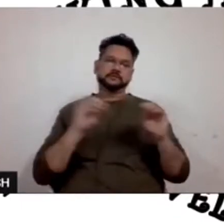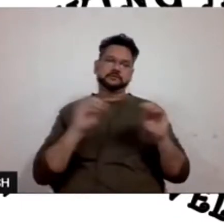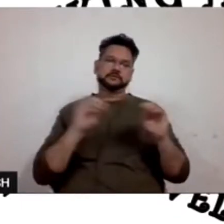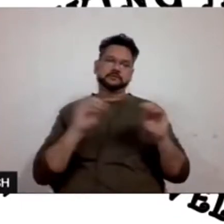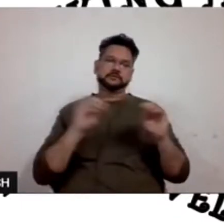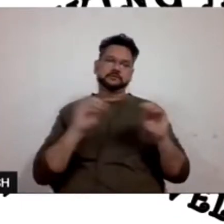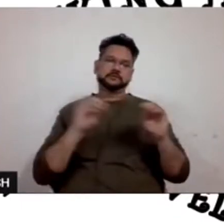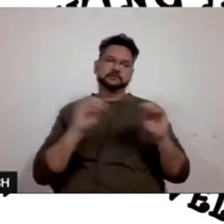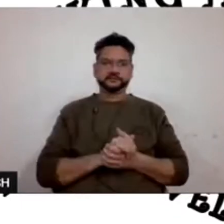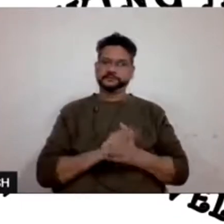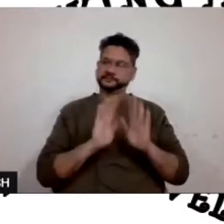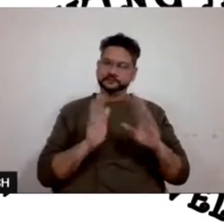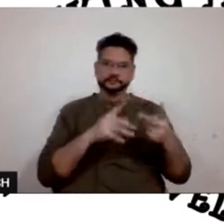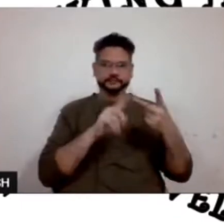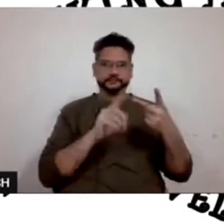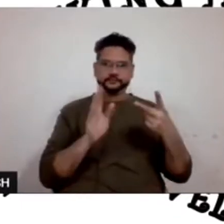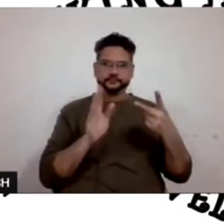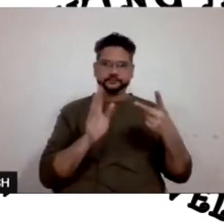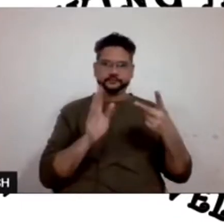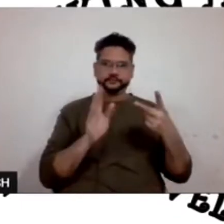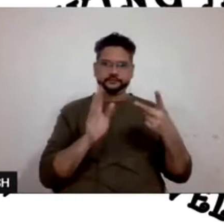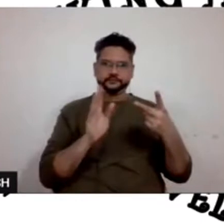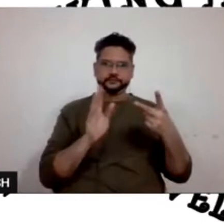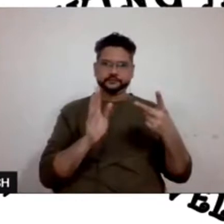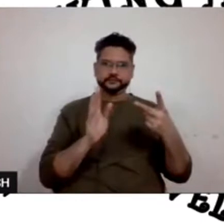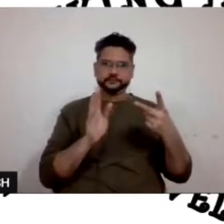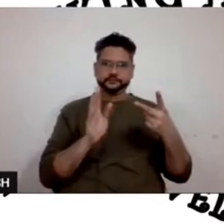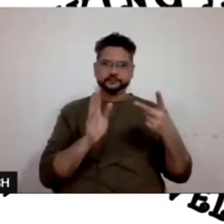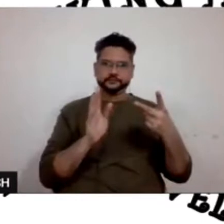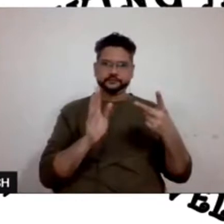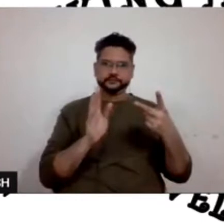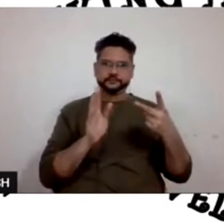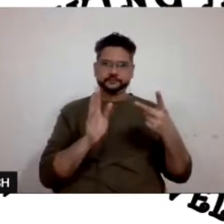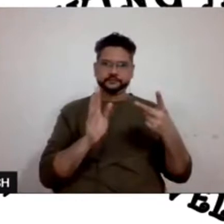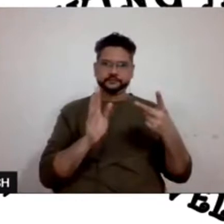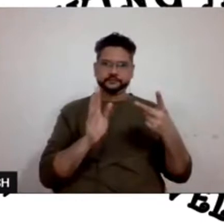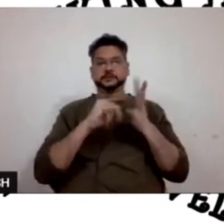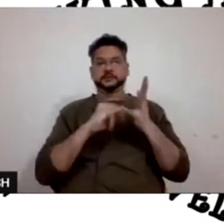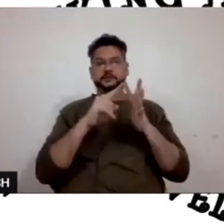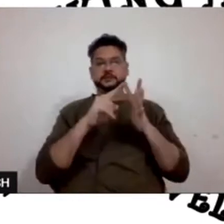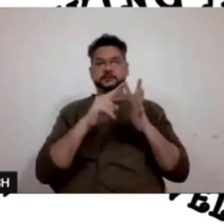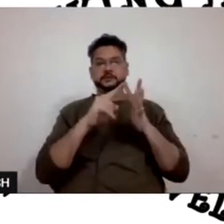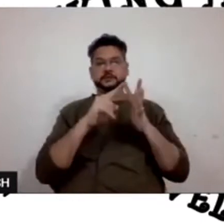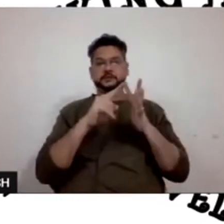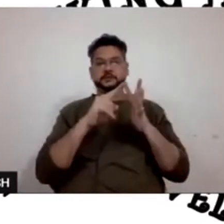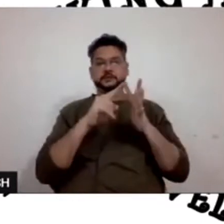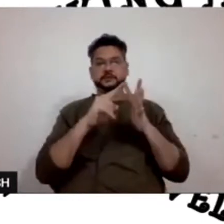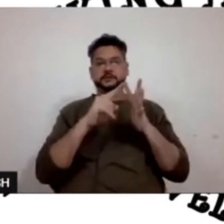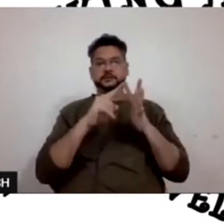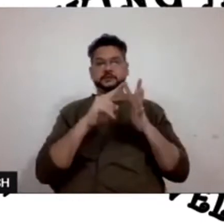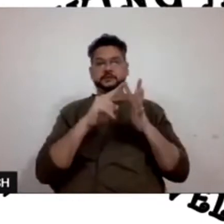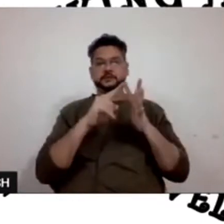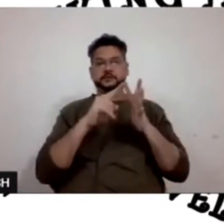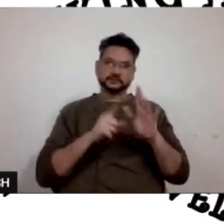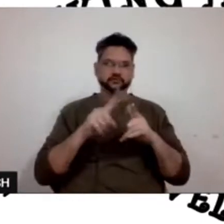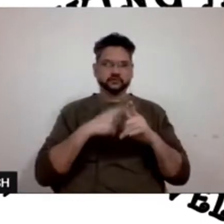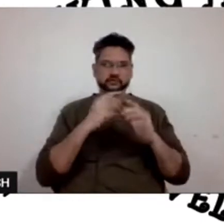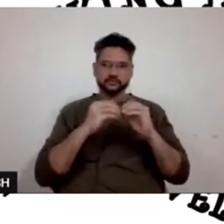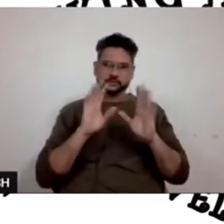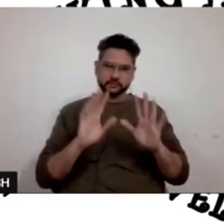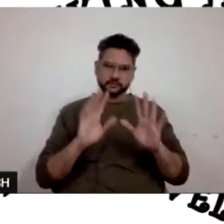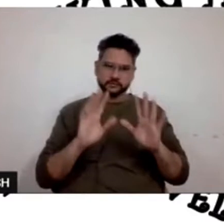आप वर्टिकल और हॉरिजॉन्टल में आप जब रिजर्वेशन को बांटते हैं तो उस तरीके से पर्सन